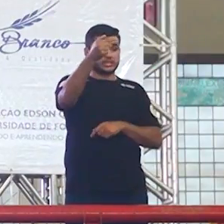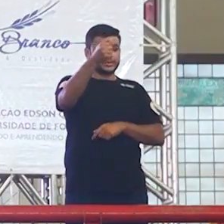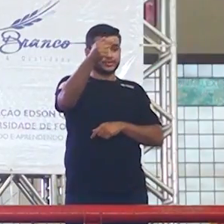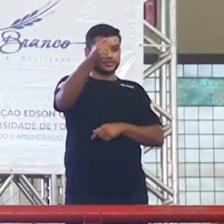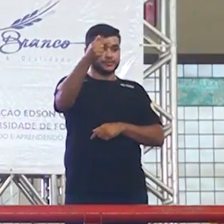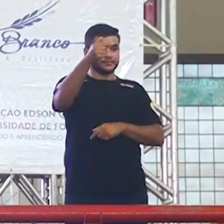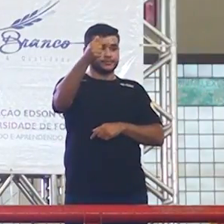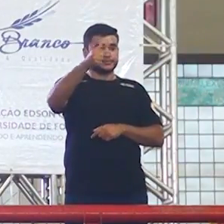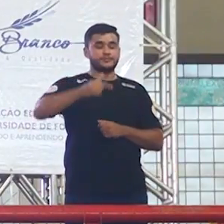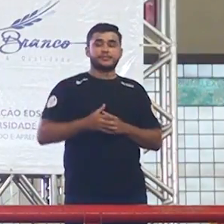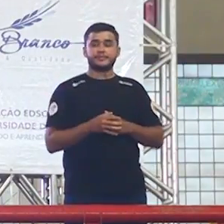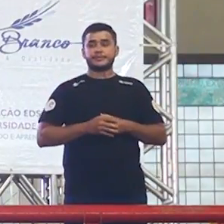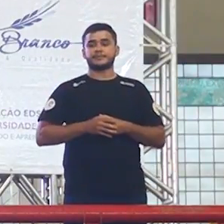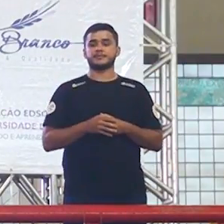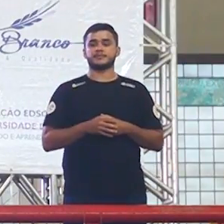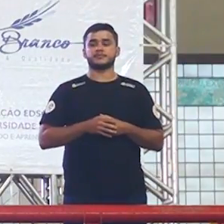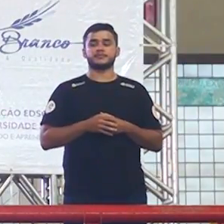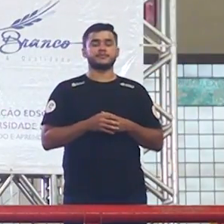Questão de número 7.